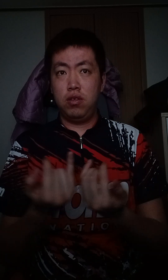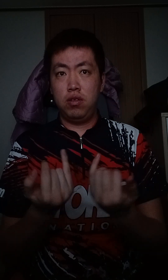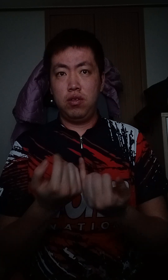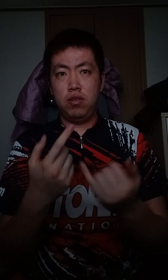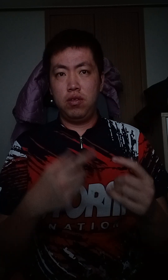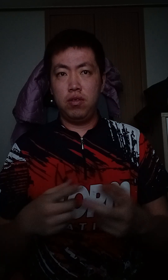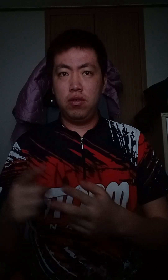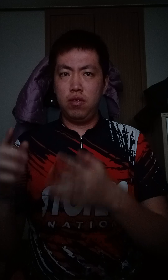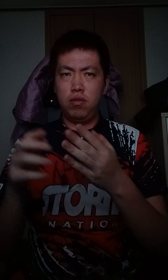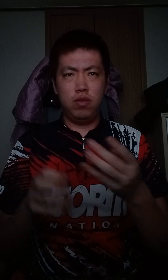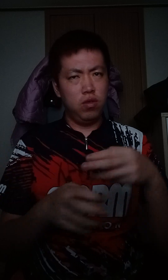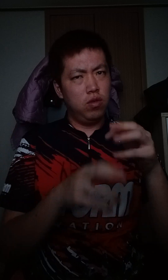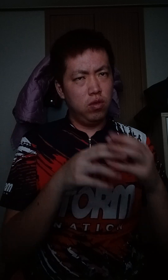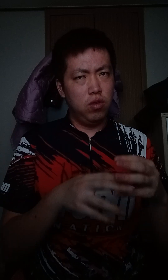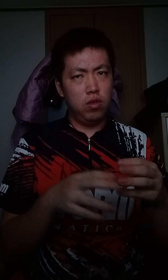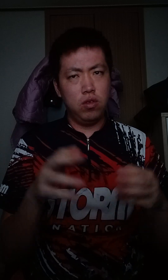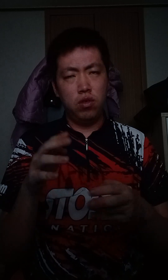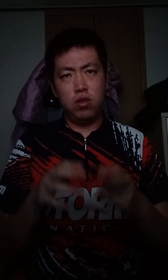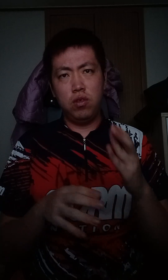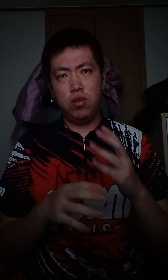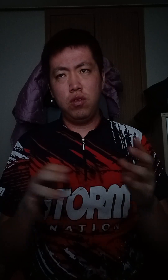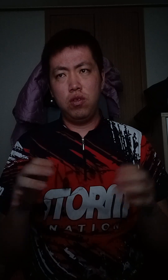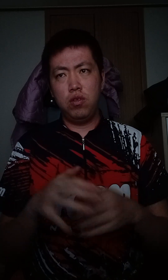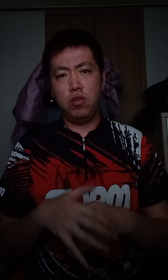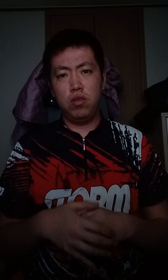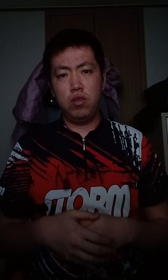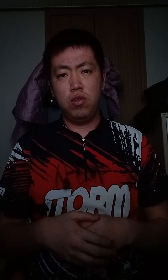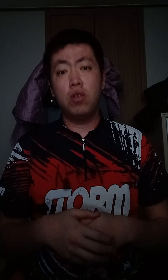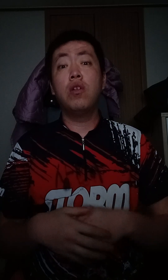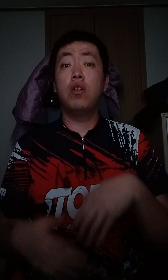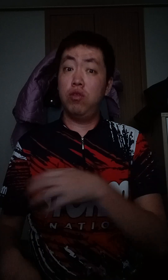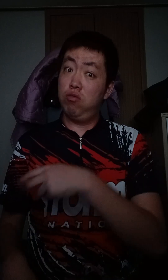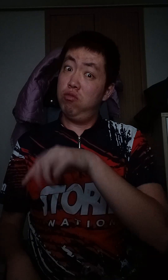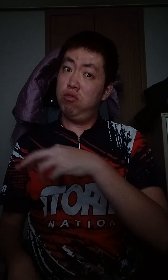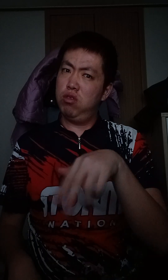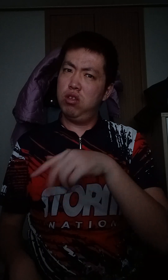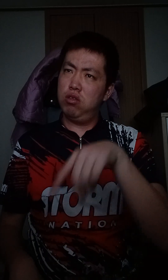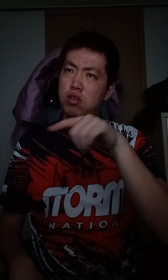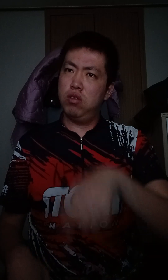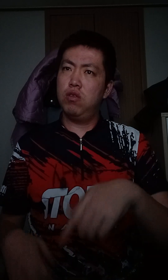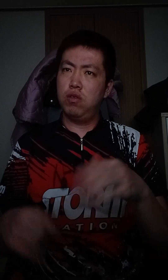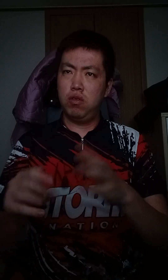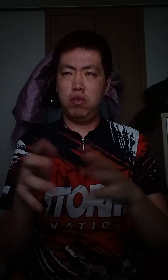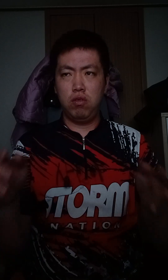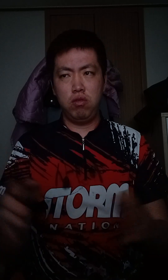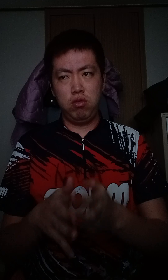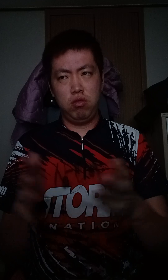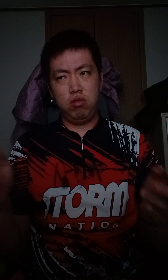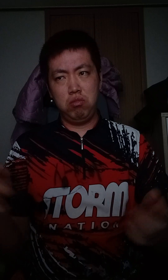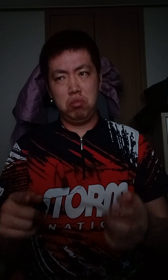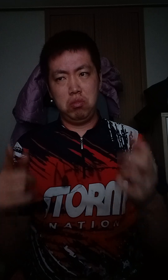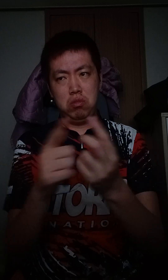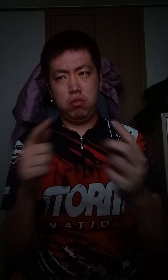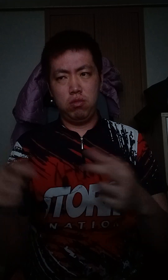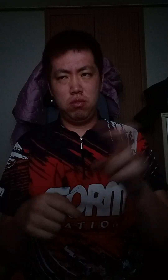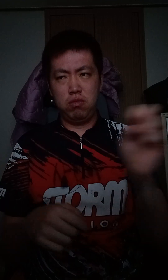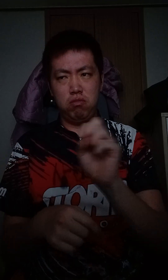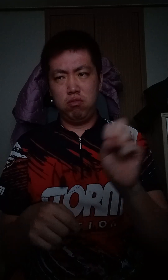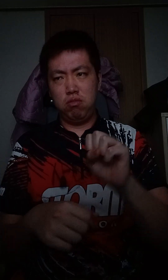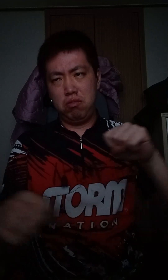부주의한 것 같다, 뭐 그런 얘기죠. SUV가 천천히 움직이더니 길가에 주차된 차량과 전신주에